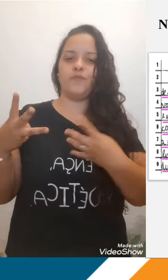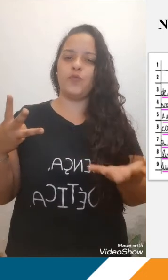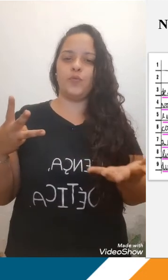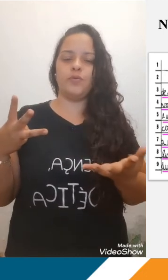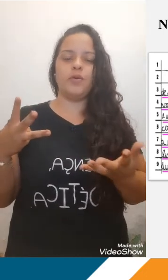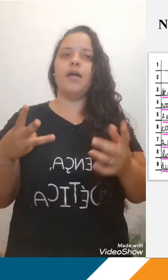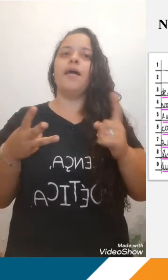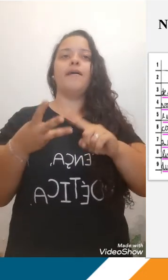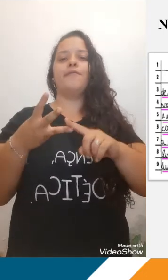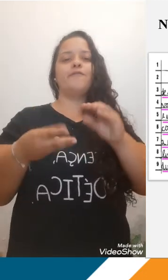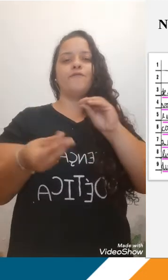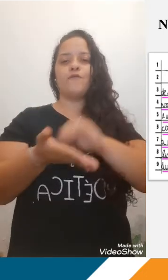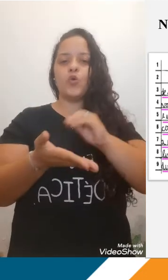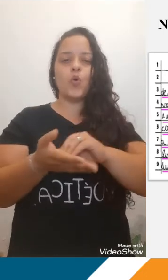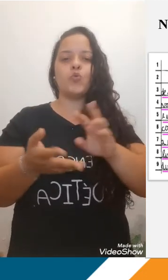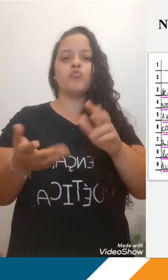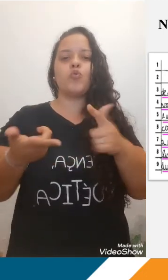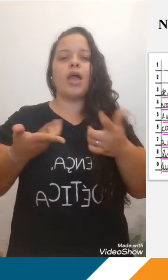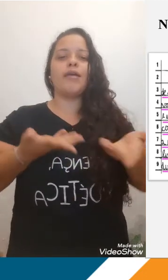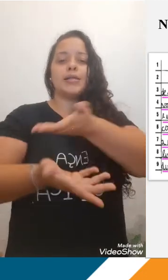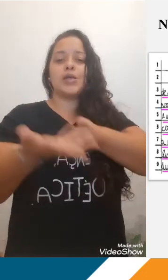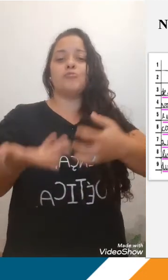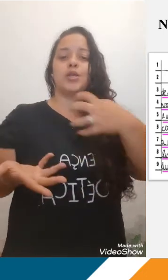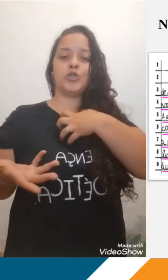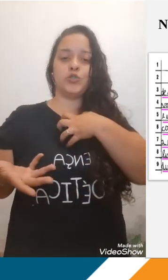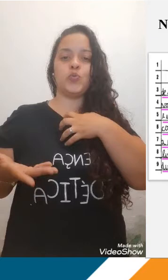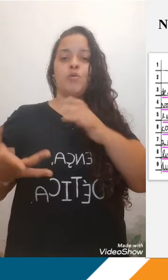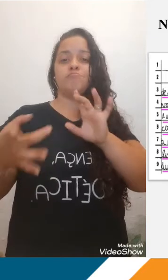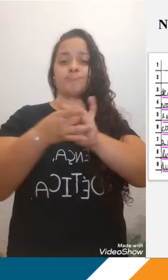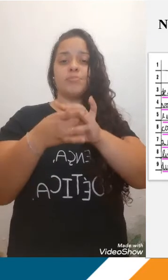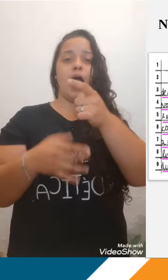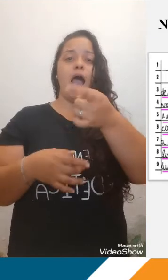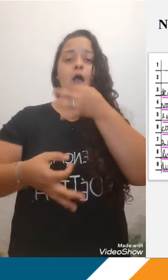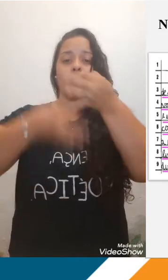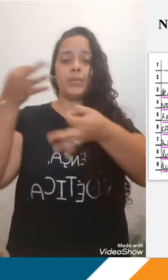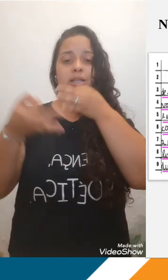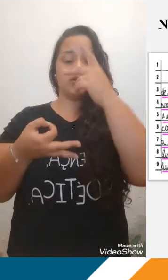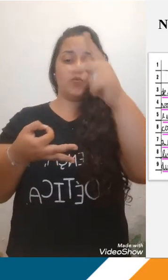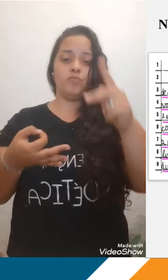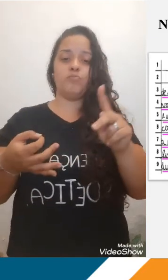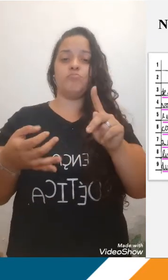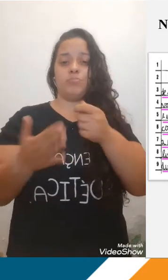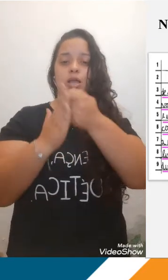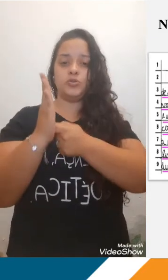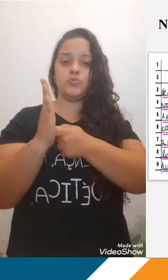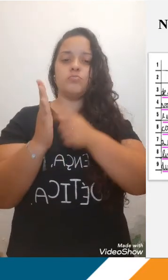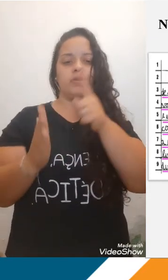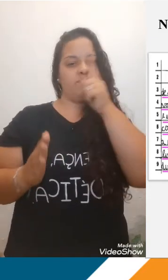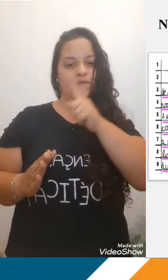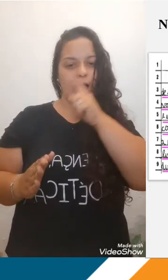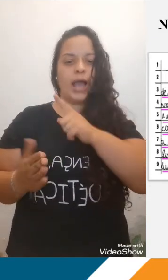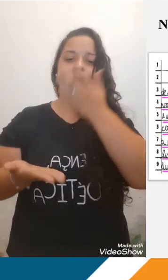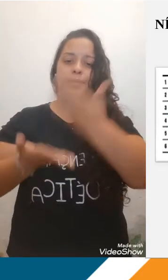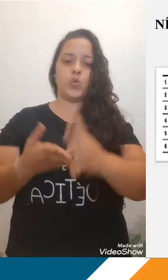não estabeleceu nenhuma pertinência, nenhuma relação de sentido com a argumentação que está sendo trazida ao longo do texto. Isso é uma falha que pode gerar a perda